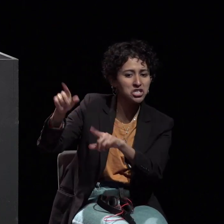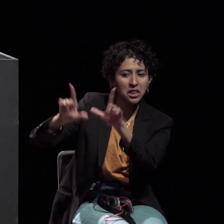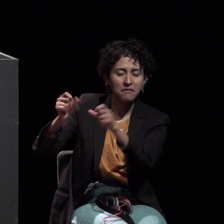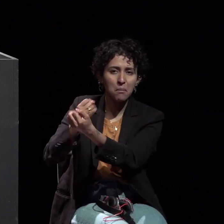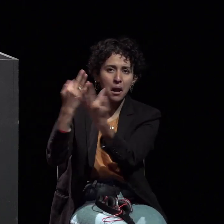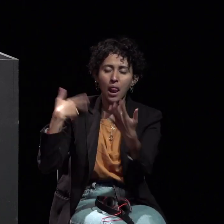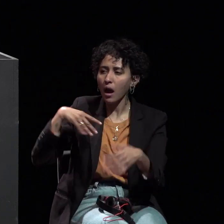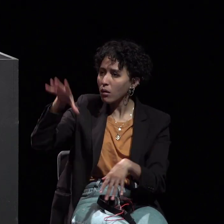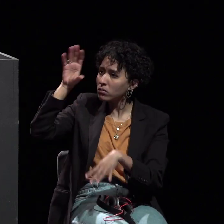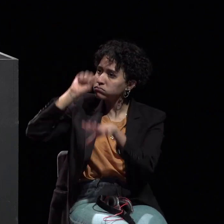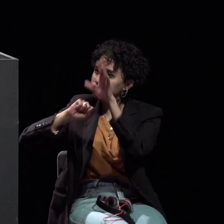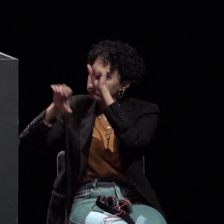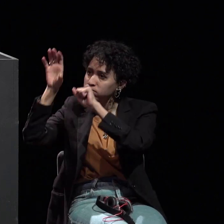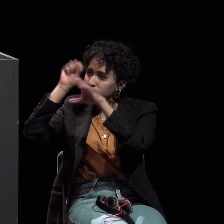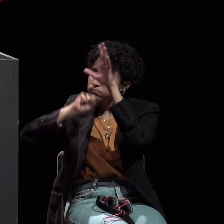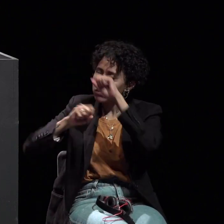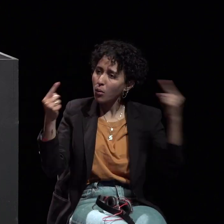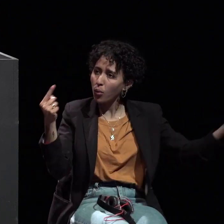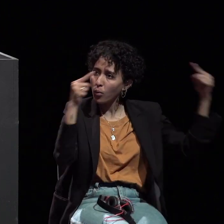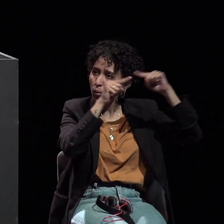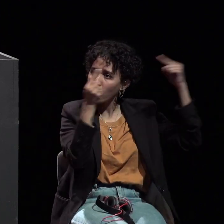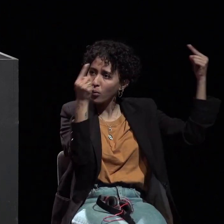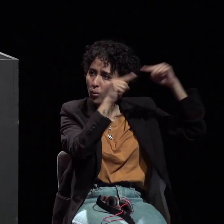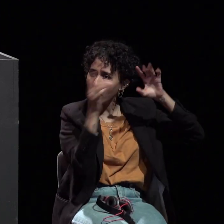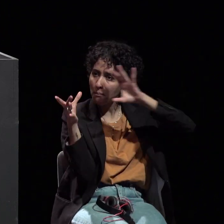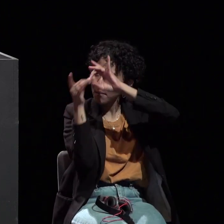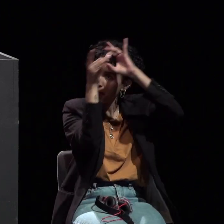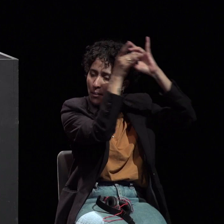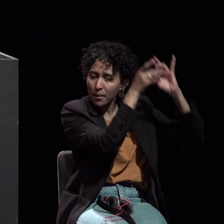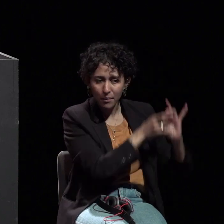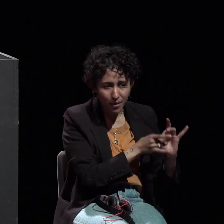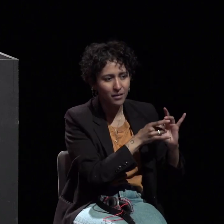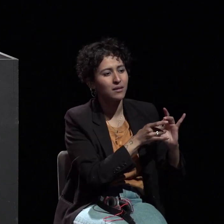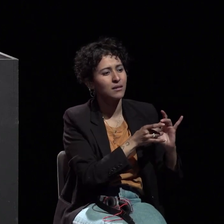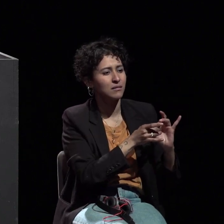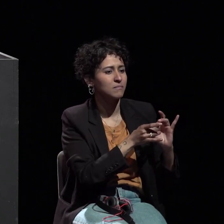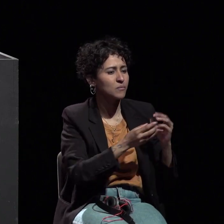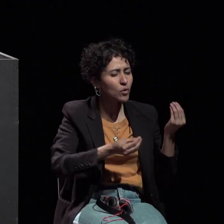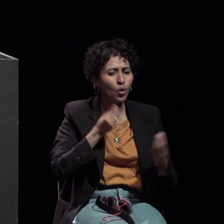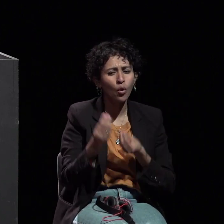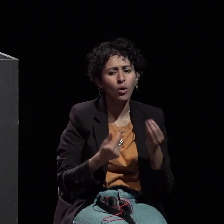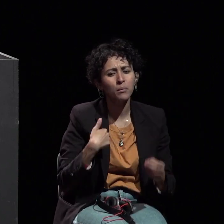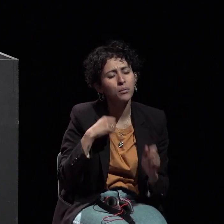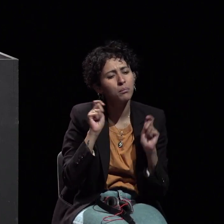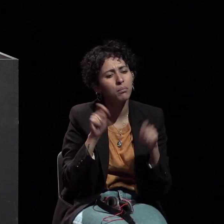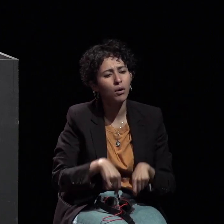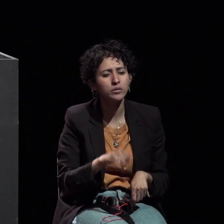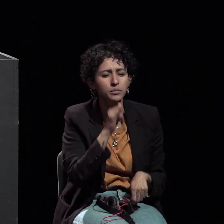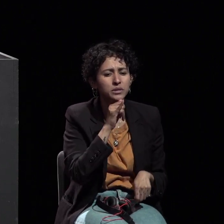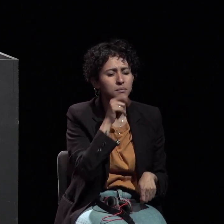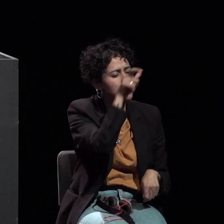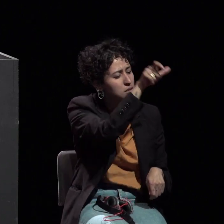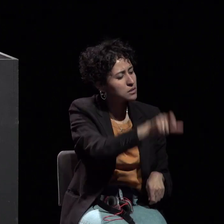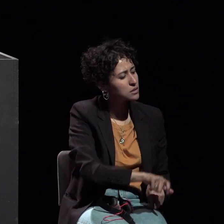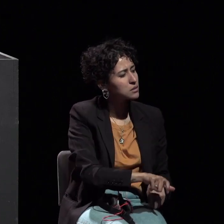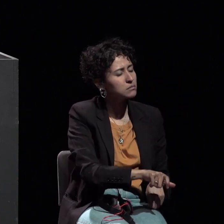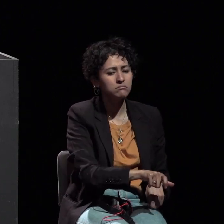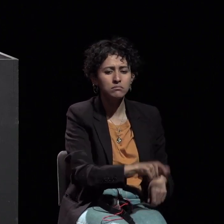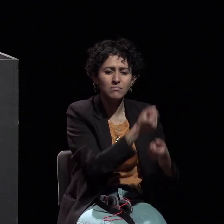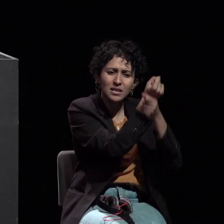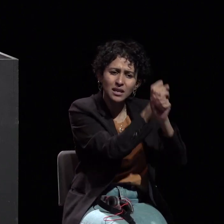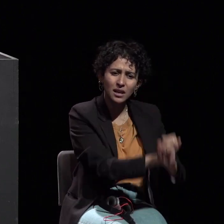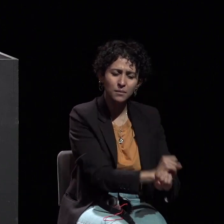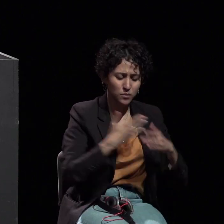imagens. Para além do que a gente pode trazer aqui com as leituras e dizer, olha, mas esse corpo negro, esse corpo escravizado, os jovens da